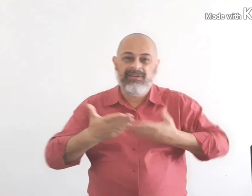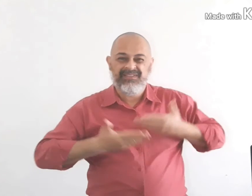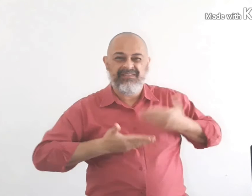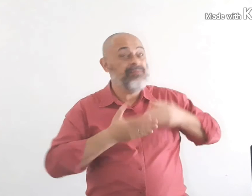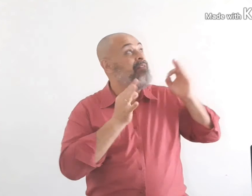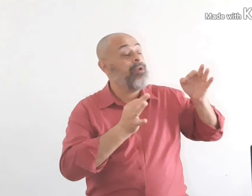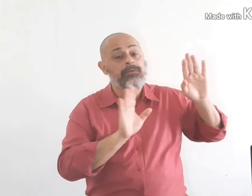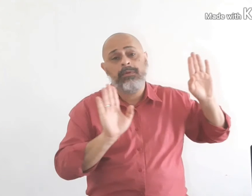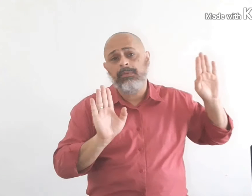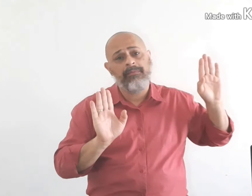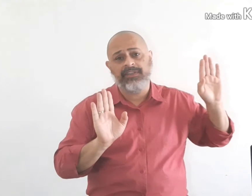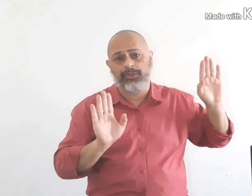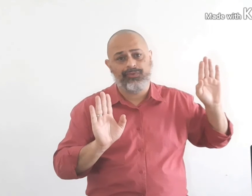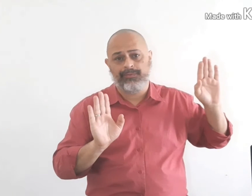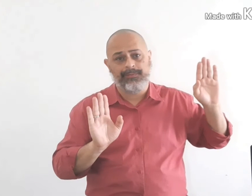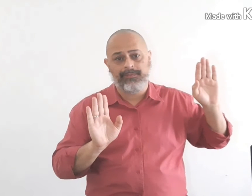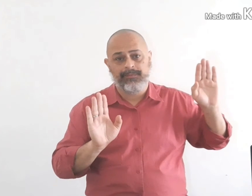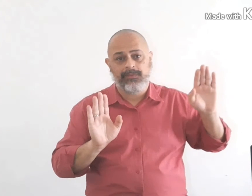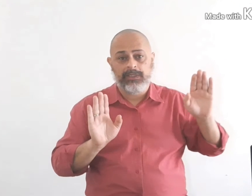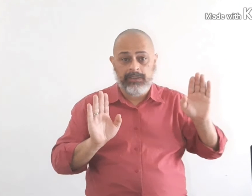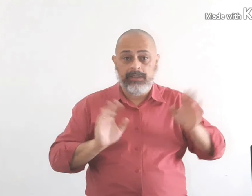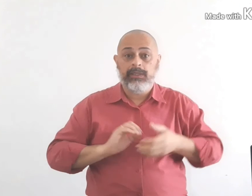Primeiro temos que tirar ídolos do nosso coração.